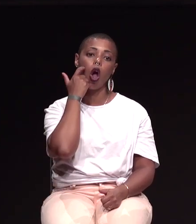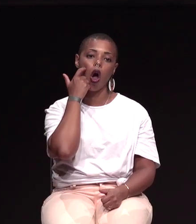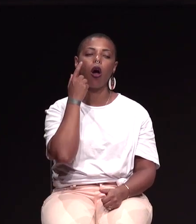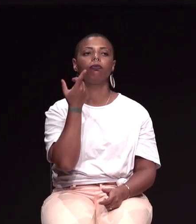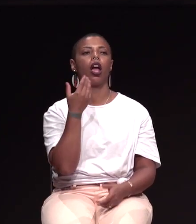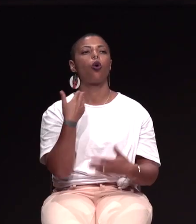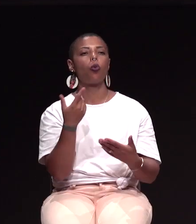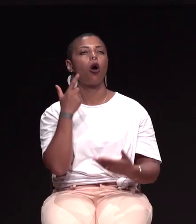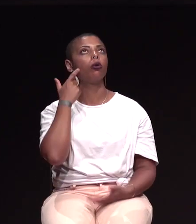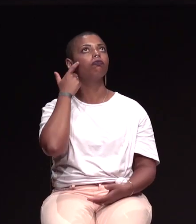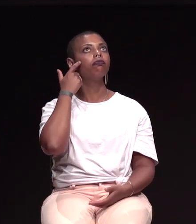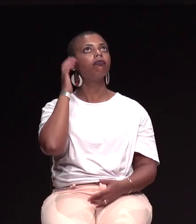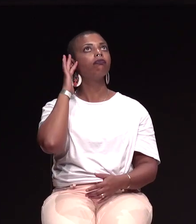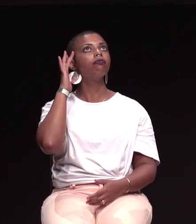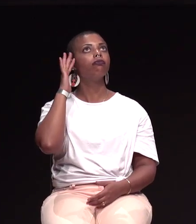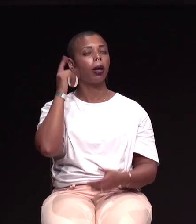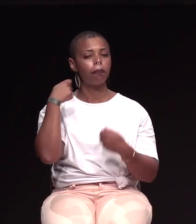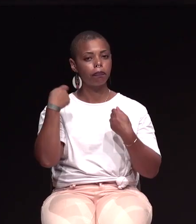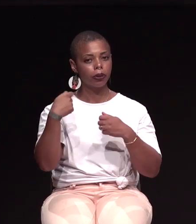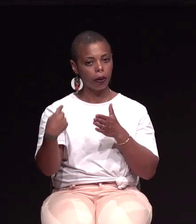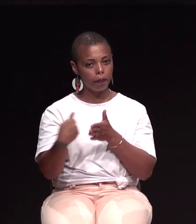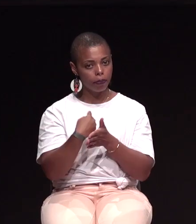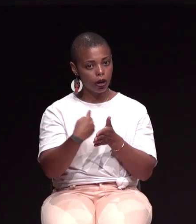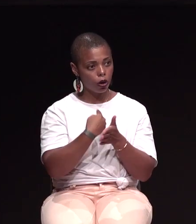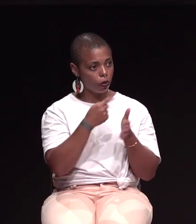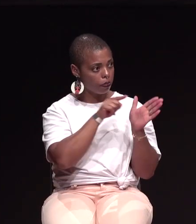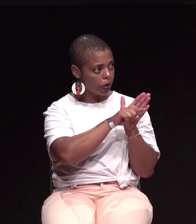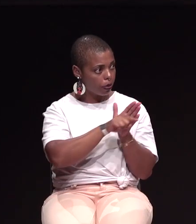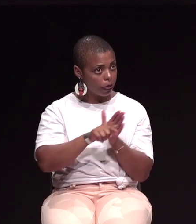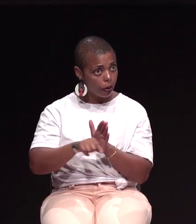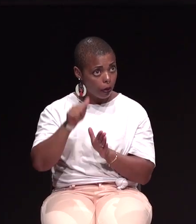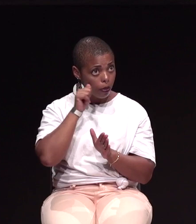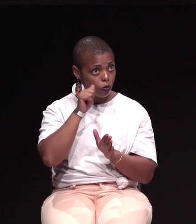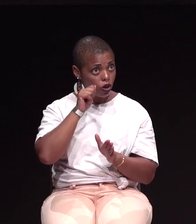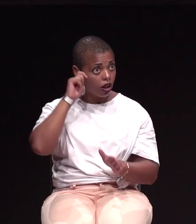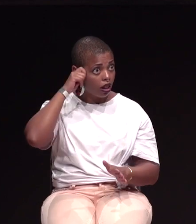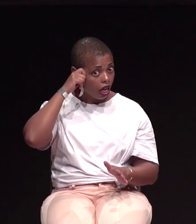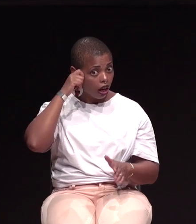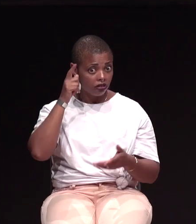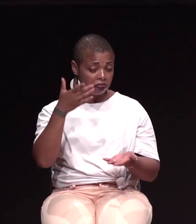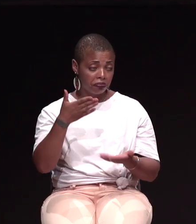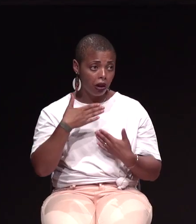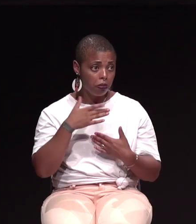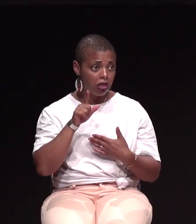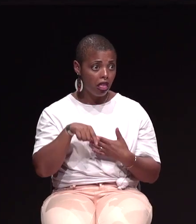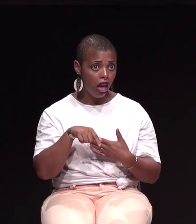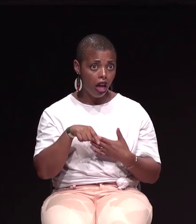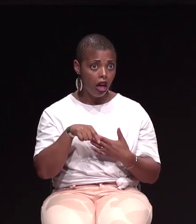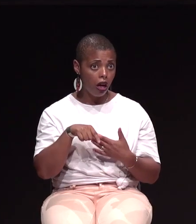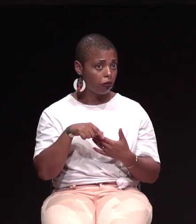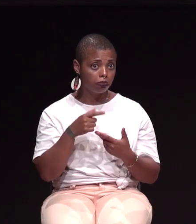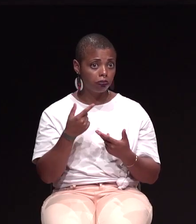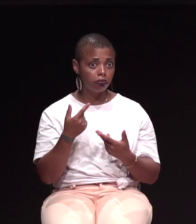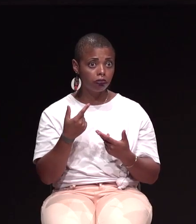As questões para as escritoras negras, me parece que devam ser as questões